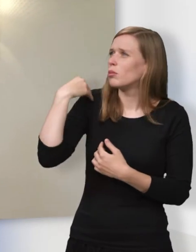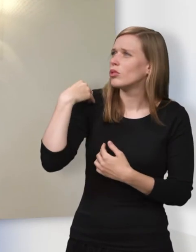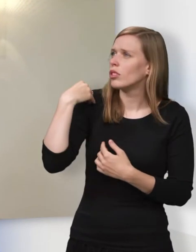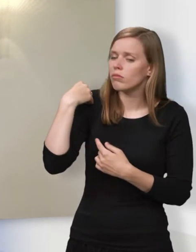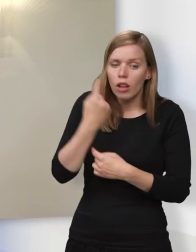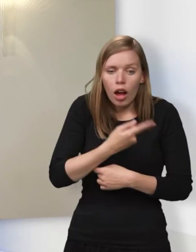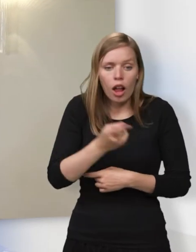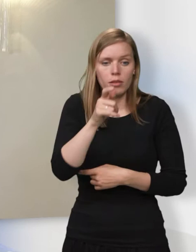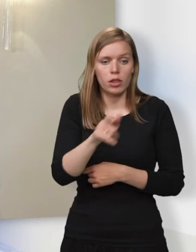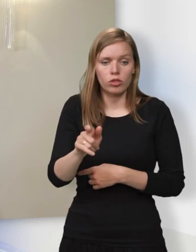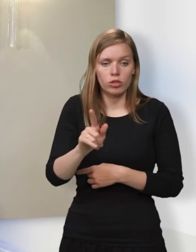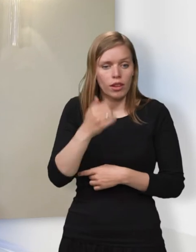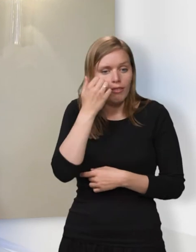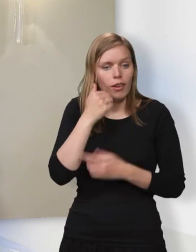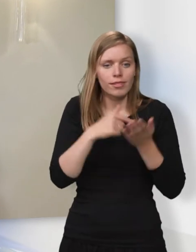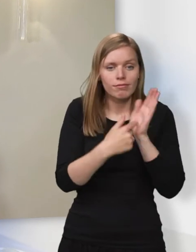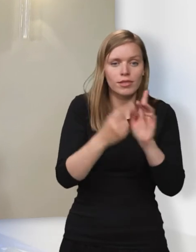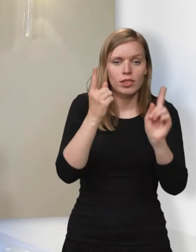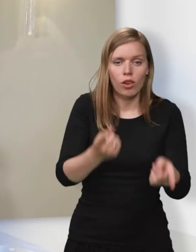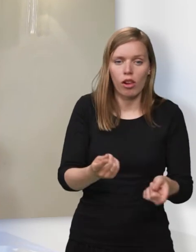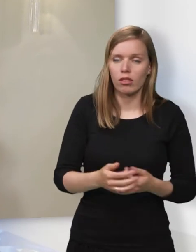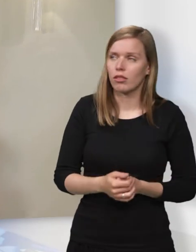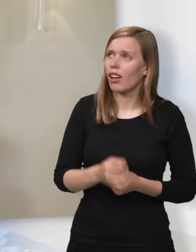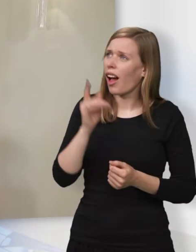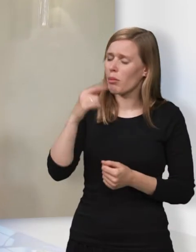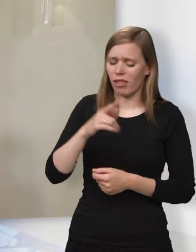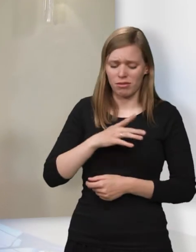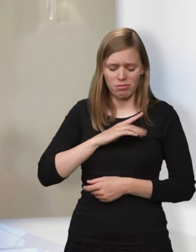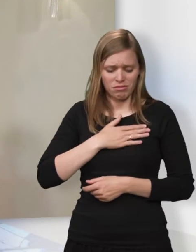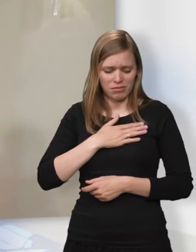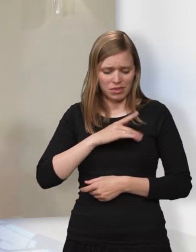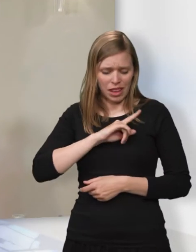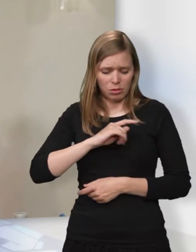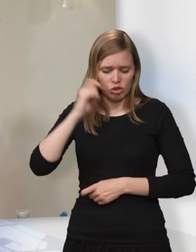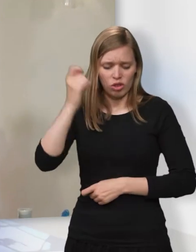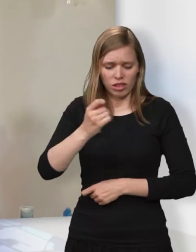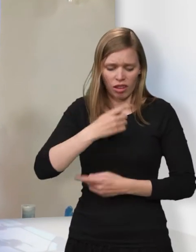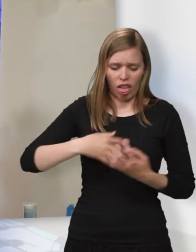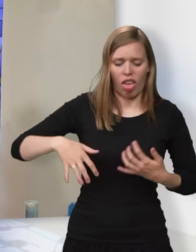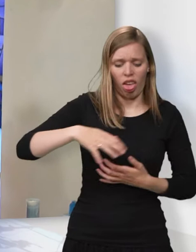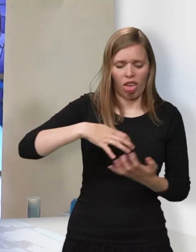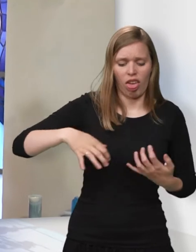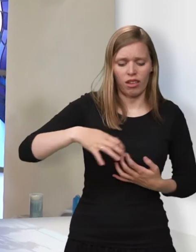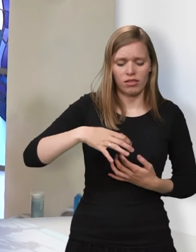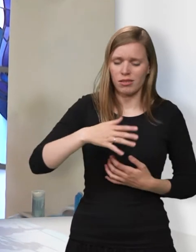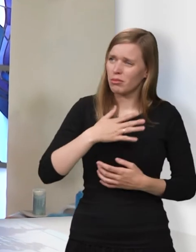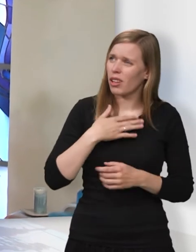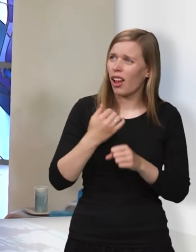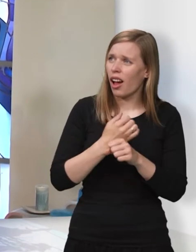zeigen. Ich habe Mühe mit meinem eigenen Schicksal. Ich komme kaum mit meiner Arbeit